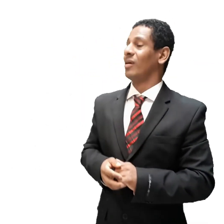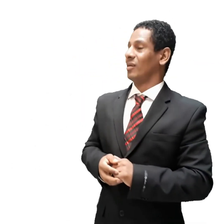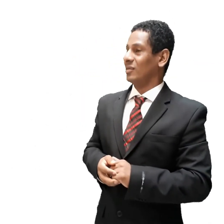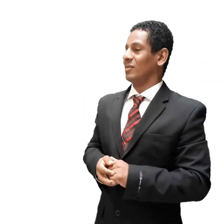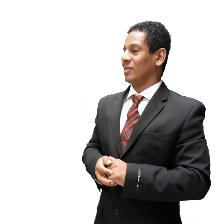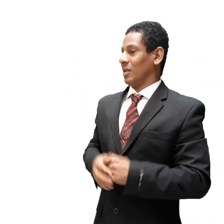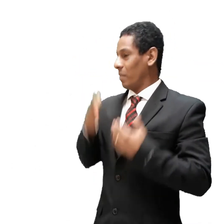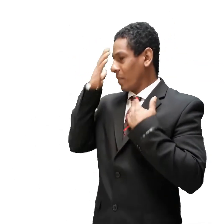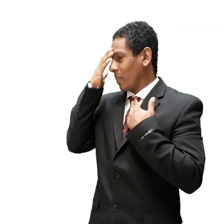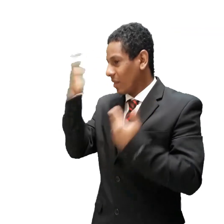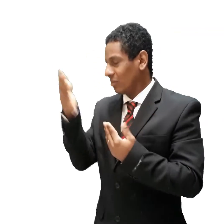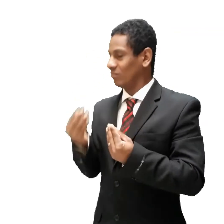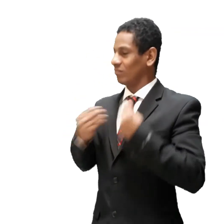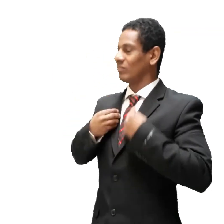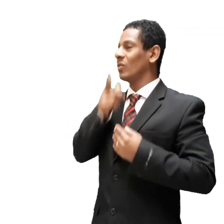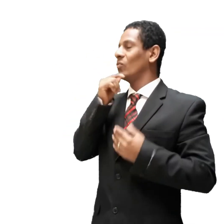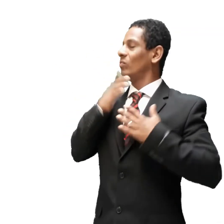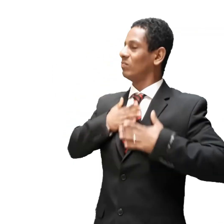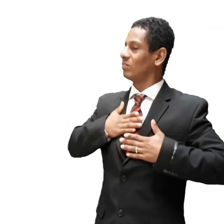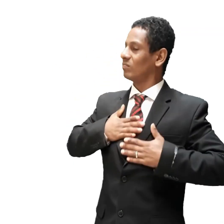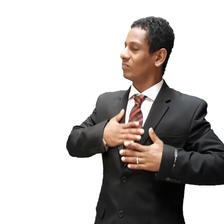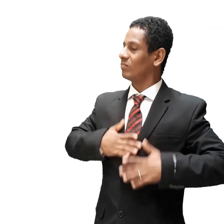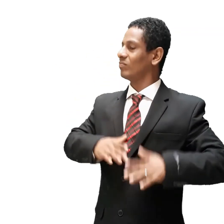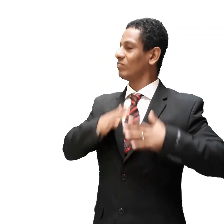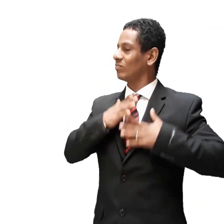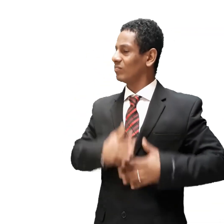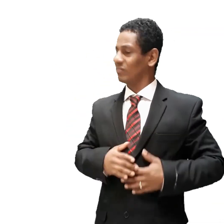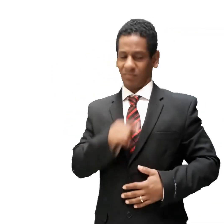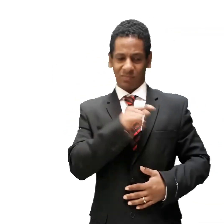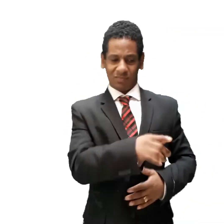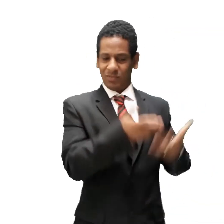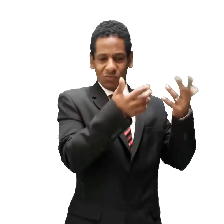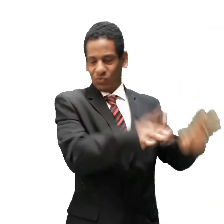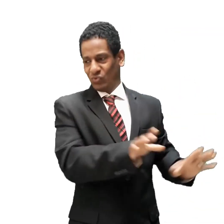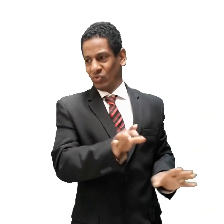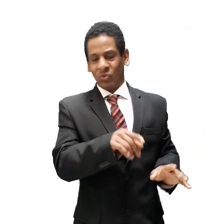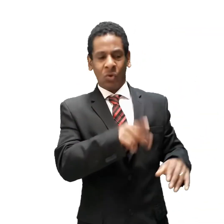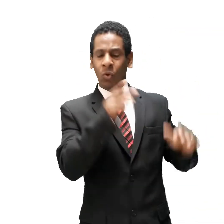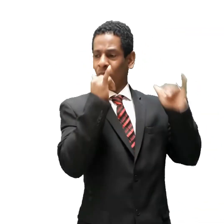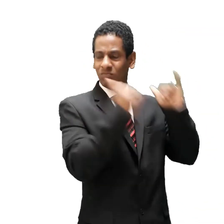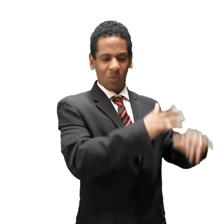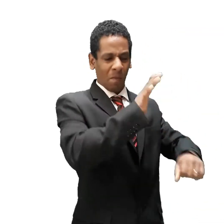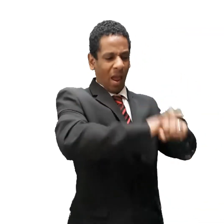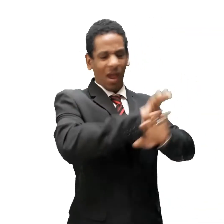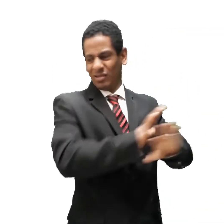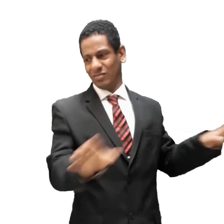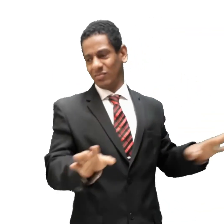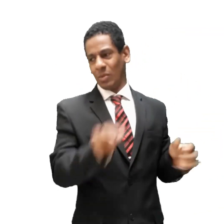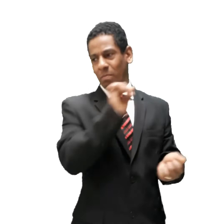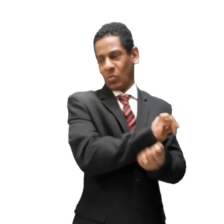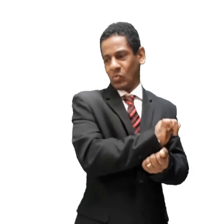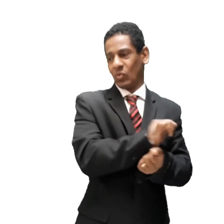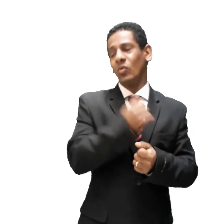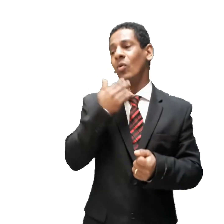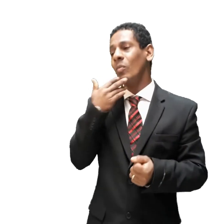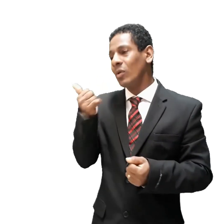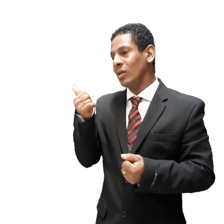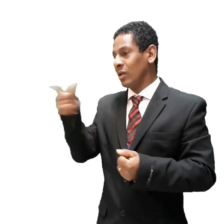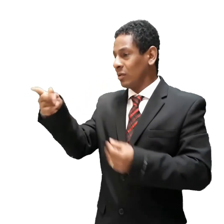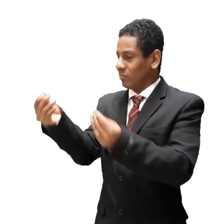Ela agradeceu. Aquela água lhe deu paz. Ela falou: eu nunca mais vou procurar das águas desta